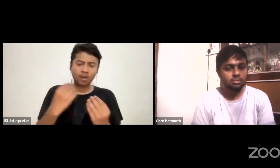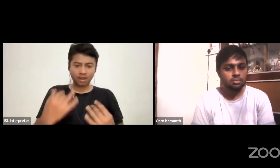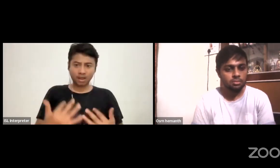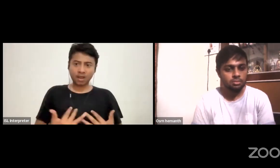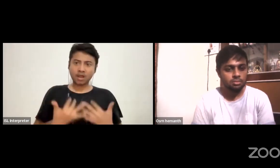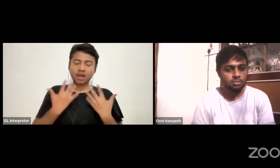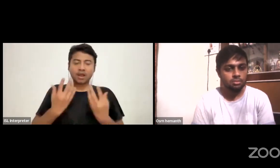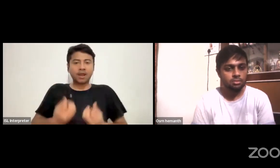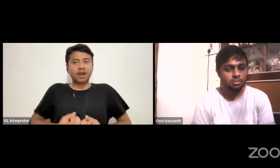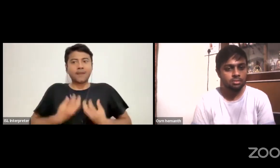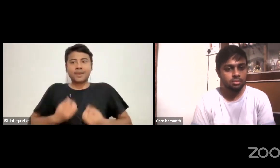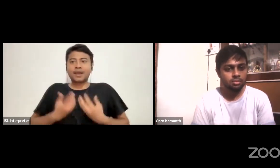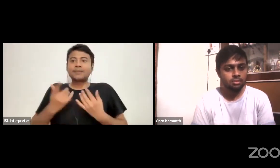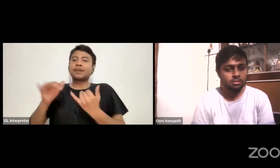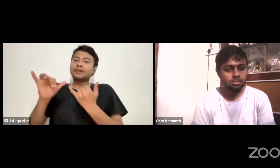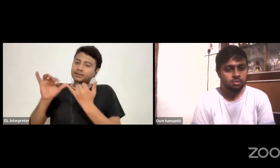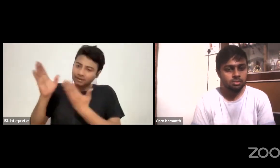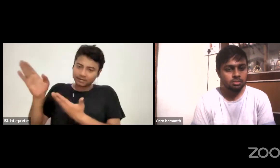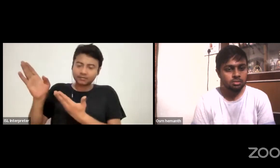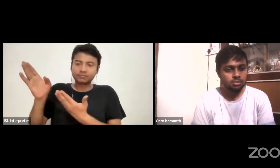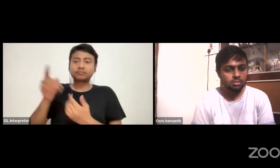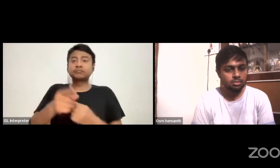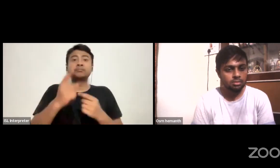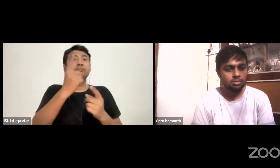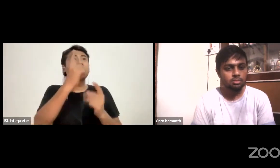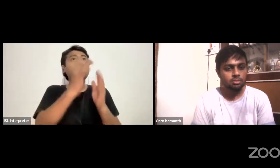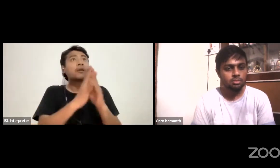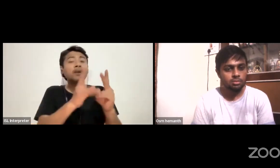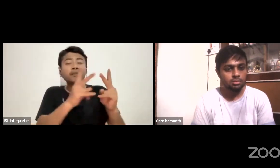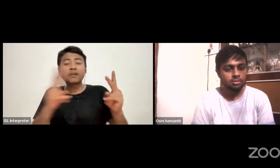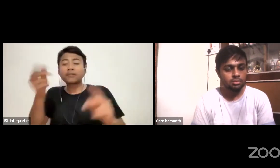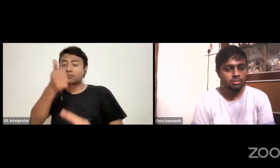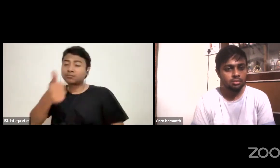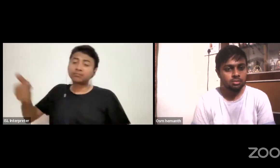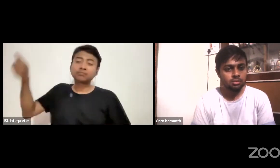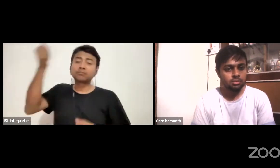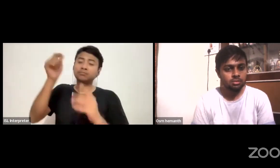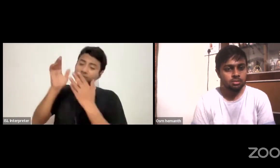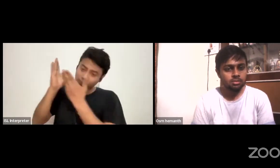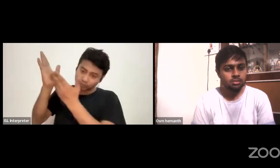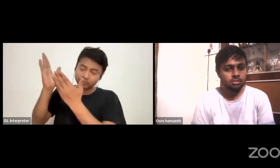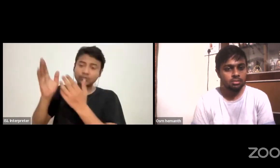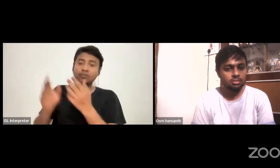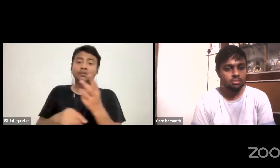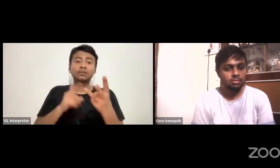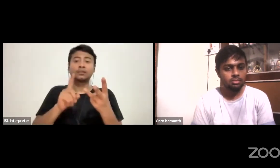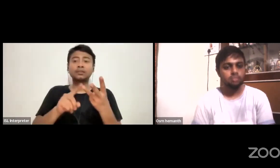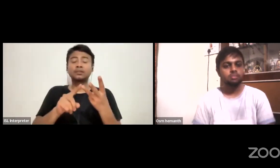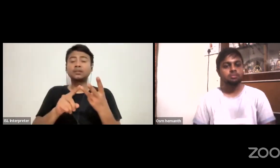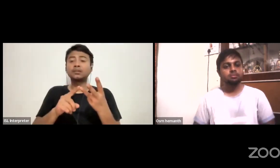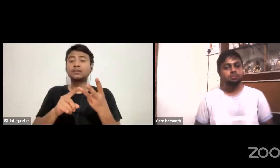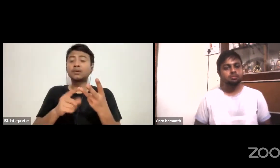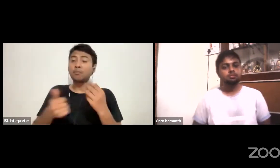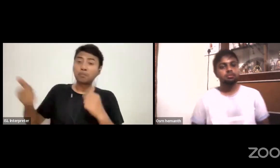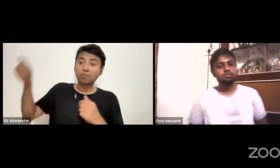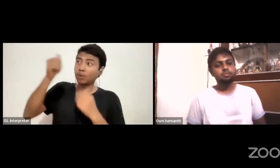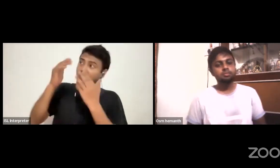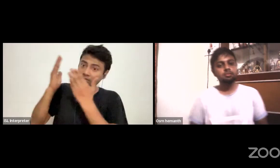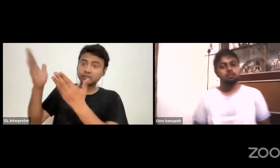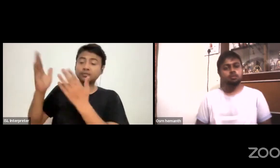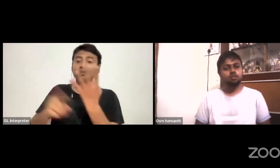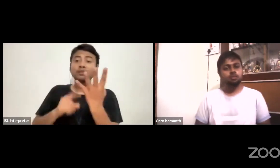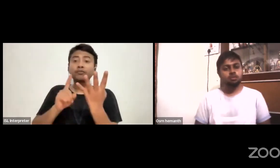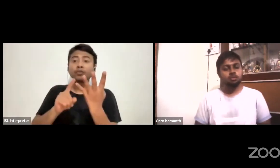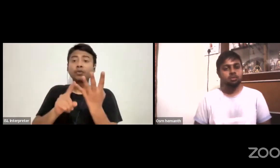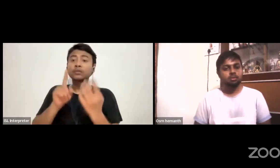ईश्वरों के ईश्वर हो, सबके वेल विशर भी हो, तो क्या करें? तो भगवान कहते हैं, ज्ञात्वा माम शांति मृक्षति, जो मुझे इस